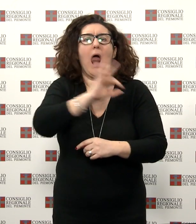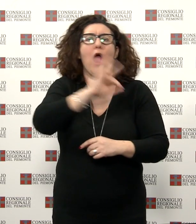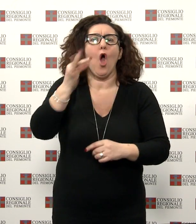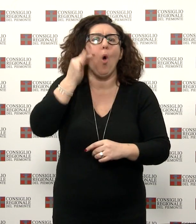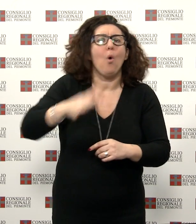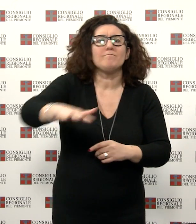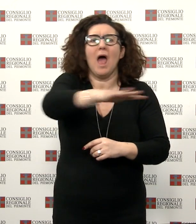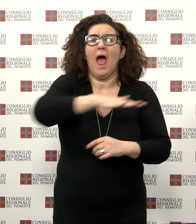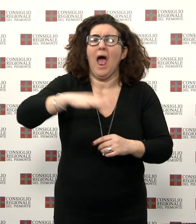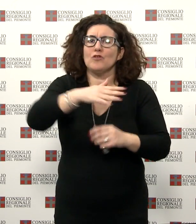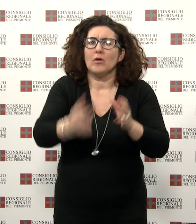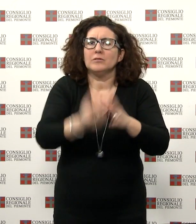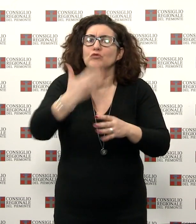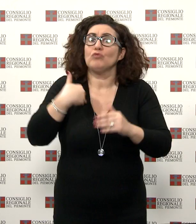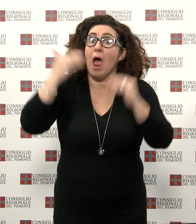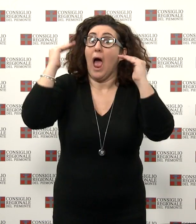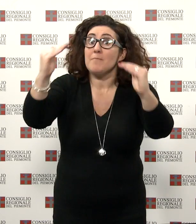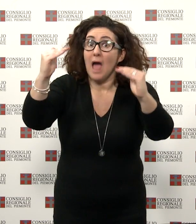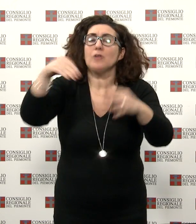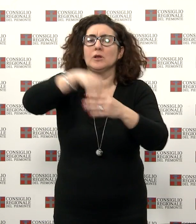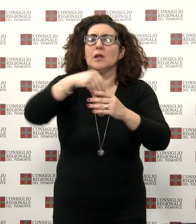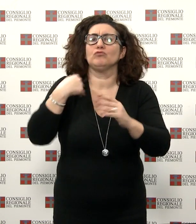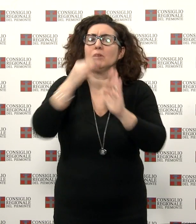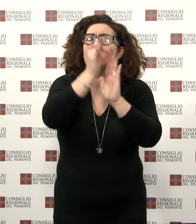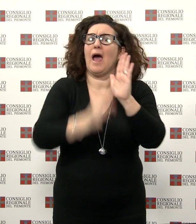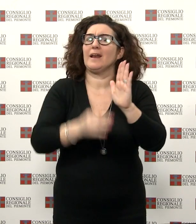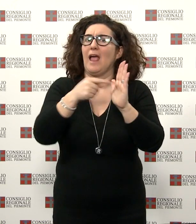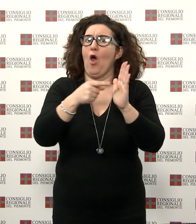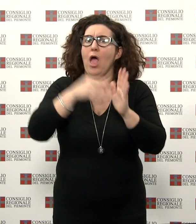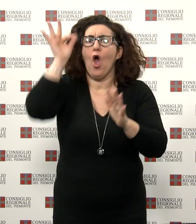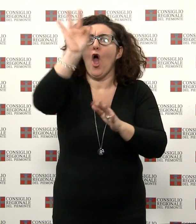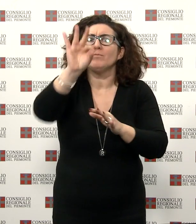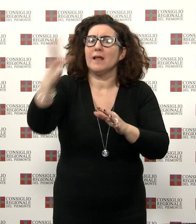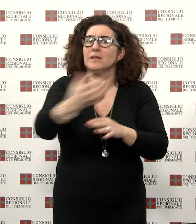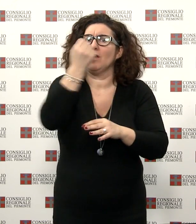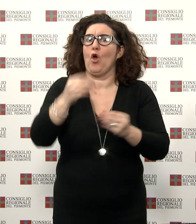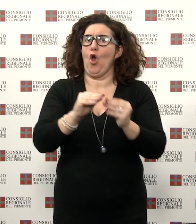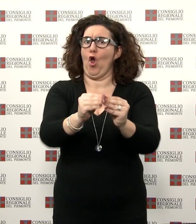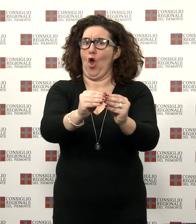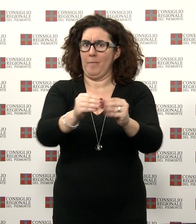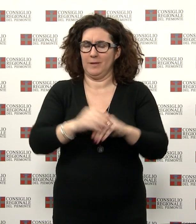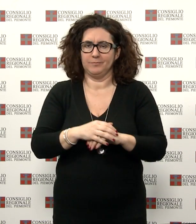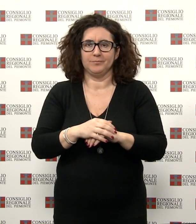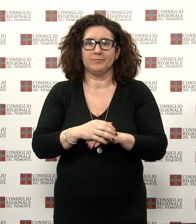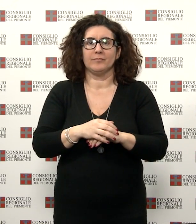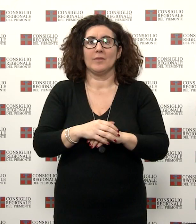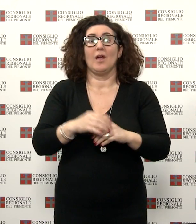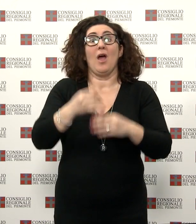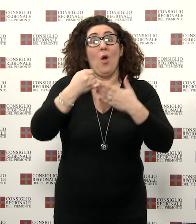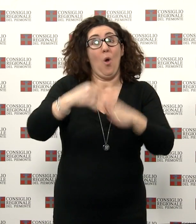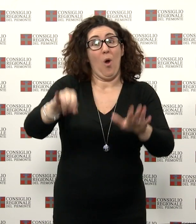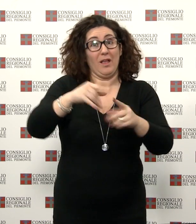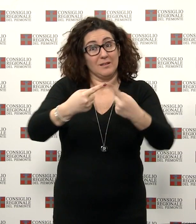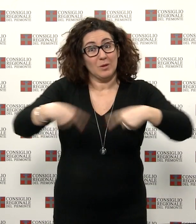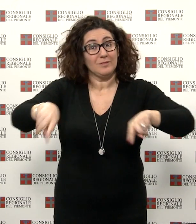le azioni e gli strumenti e le risorse necessarie per il raggiungimento degli obiettivi in chiusura di seduta la giunta ha svolto